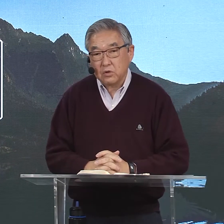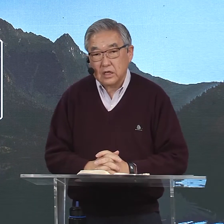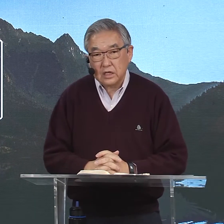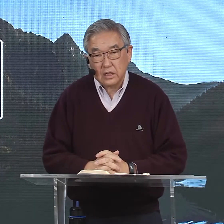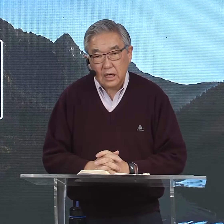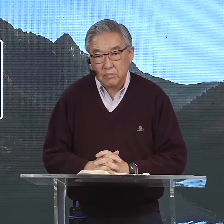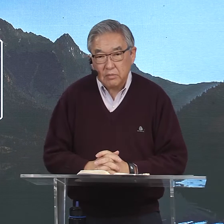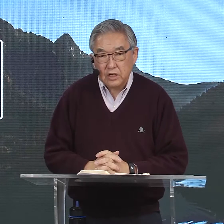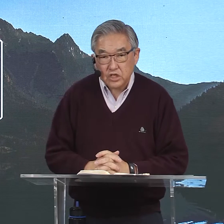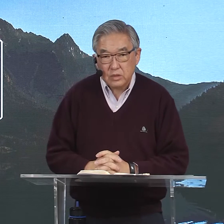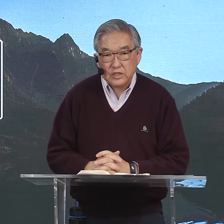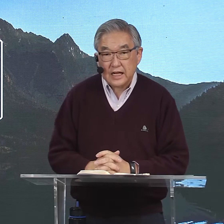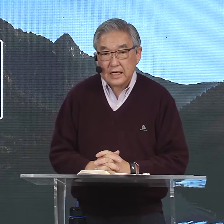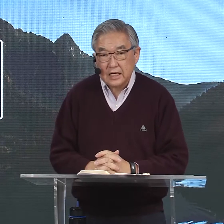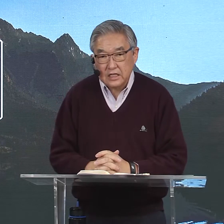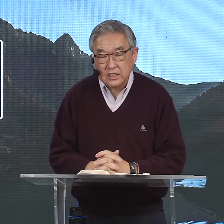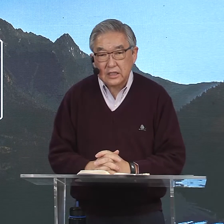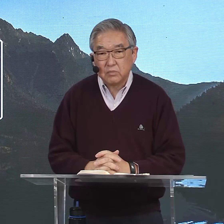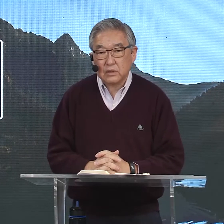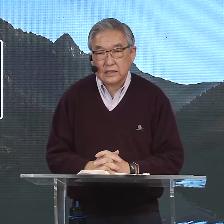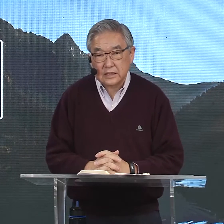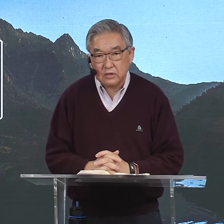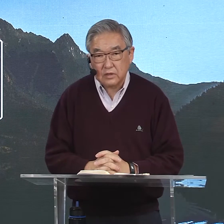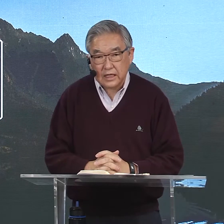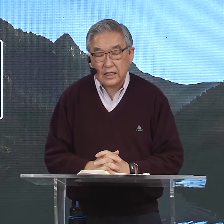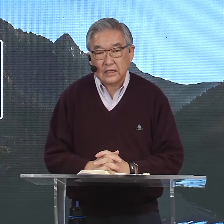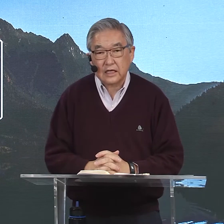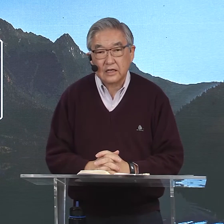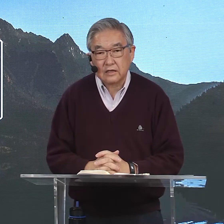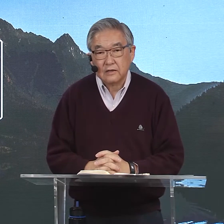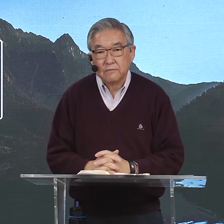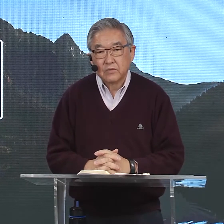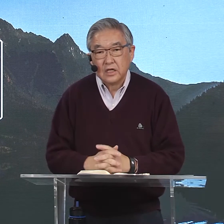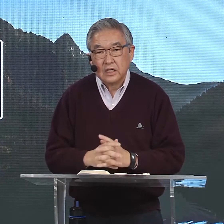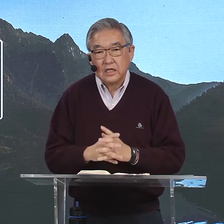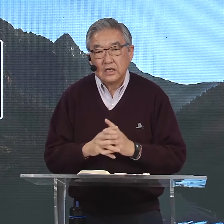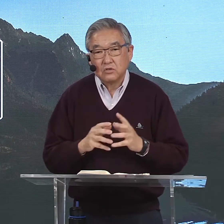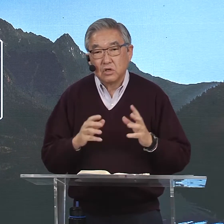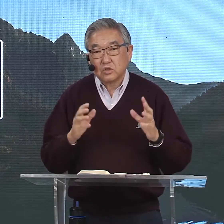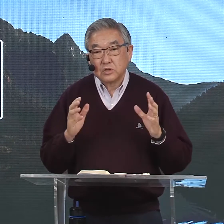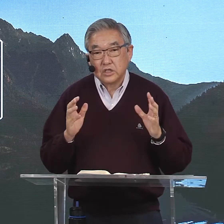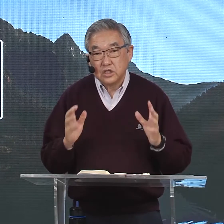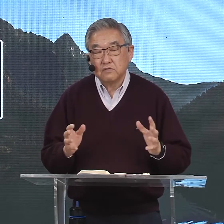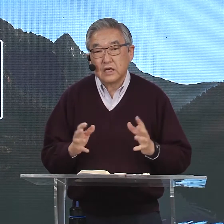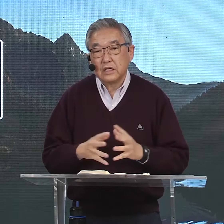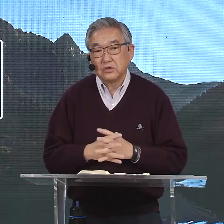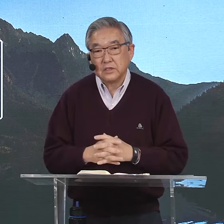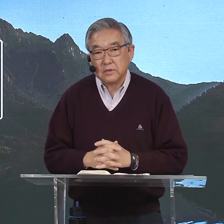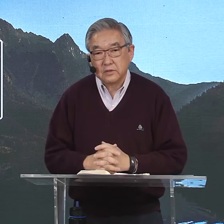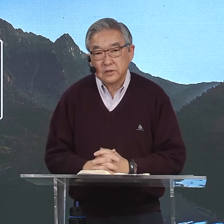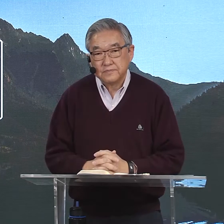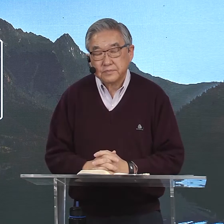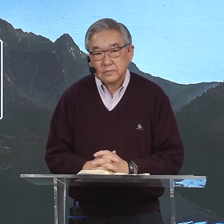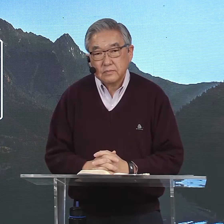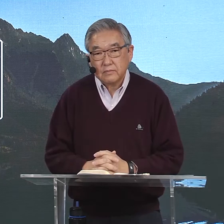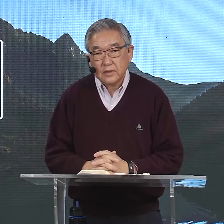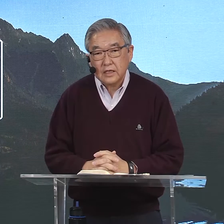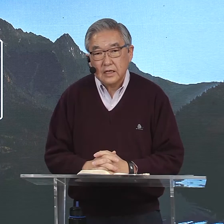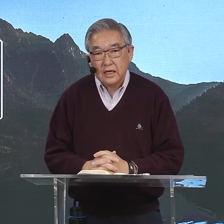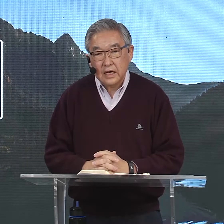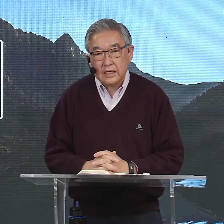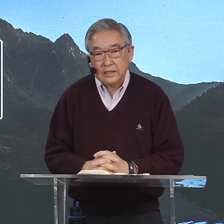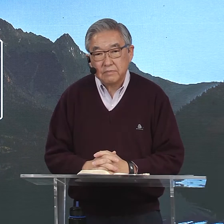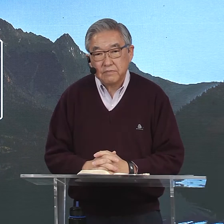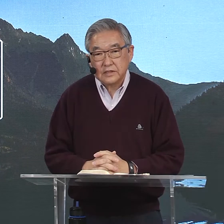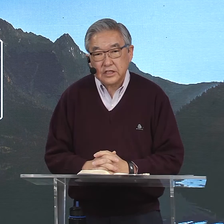ocorrerá o que a bíblia chama de a grande tribulação aqui na terra e o nosso objetivo queridos irmãos